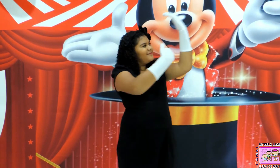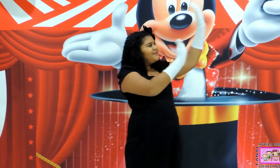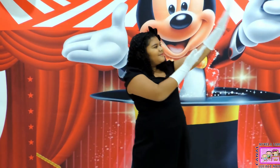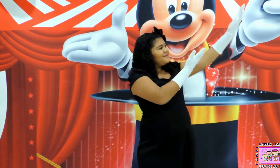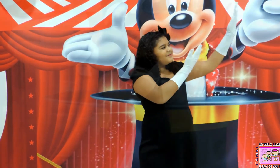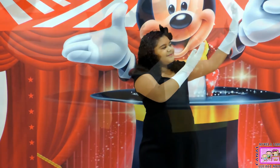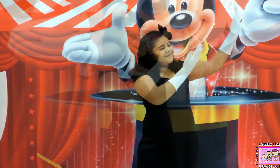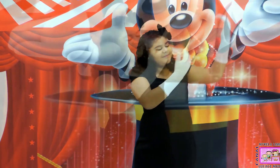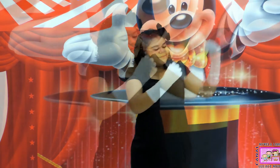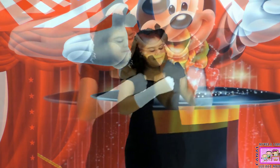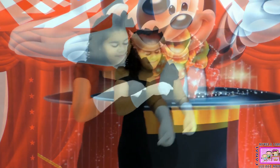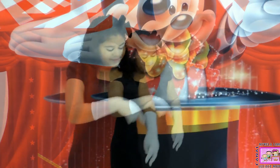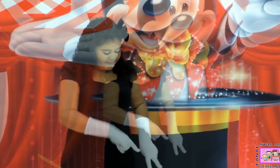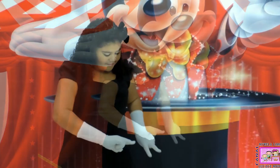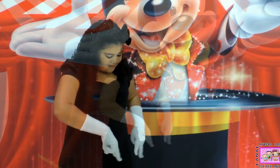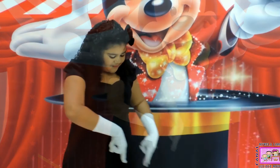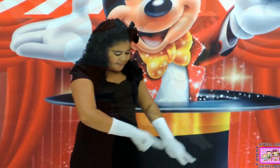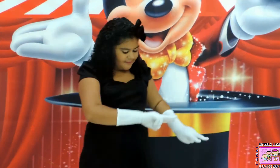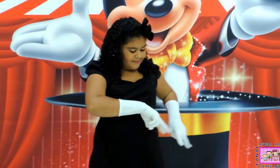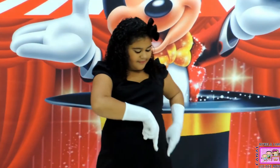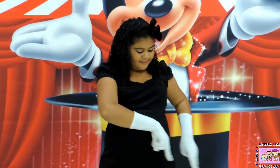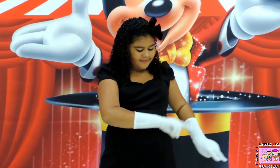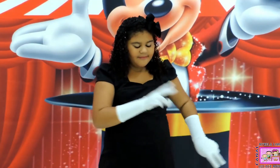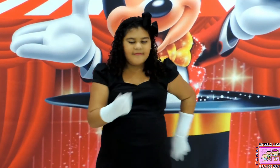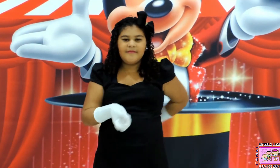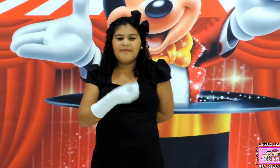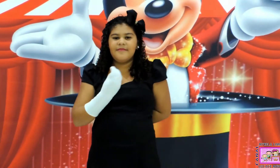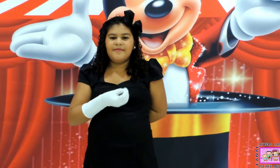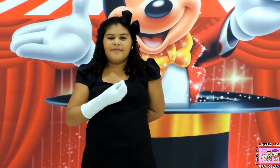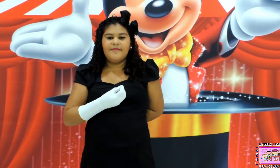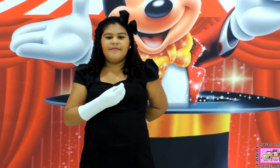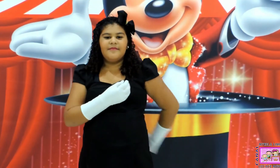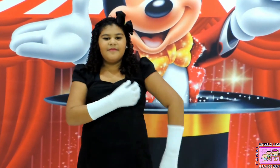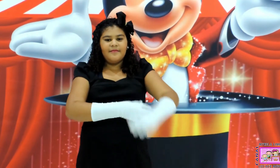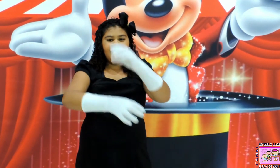oferta de louvor Pois enquanto eu viver